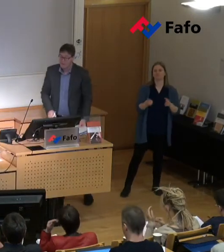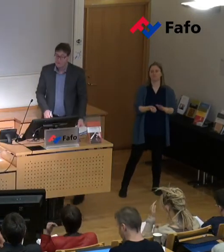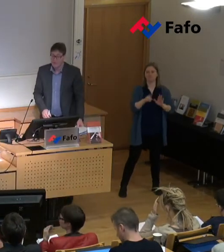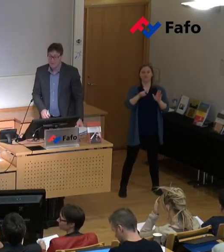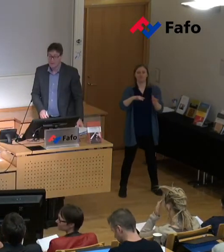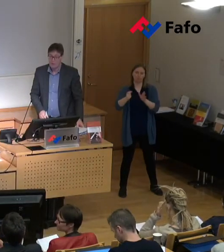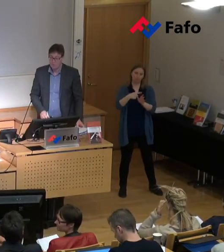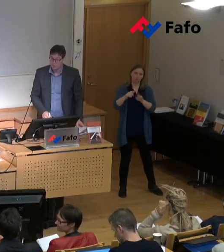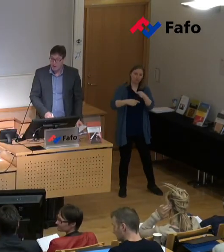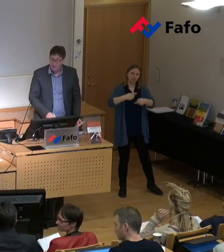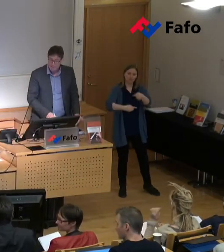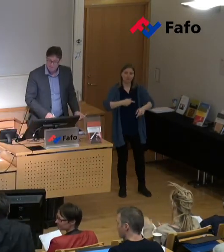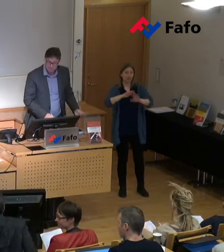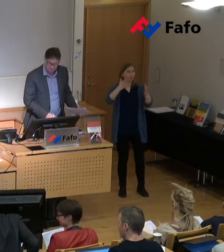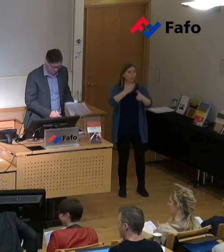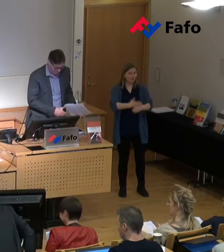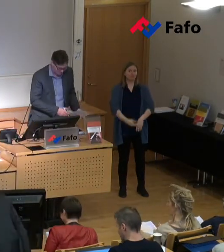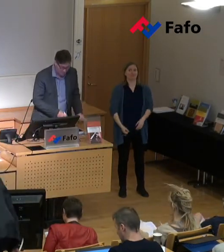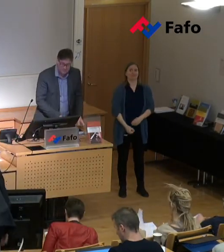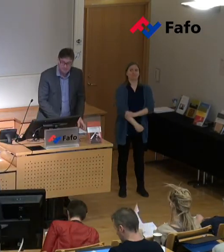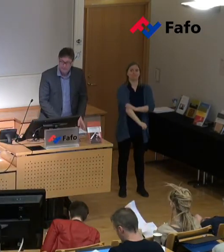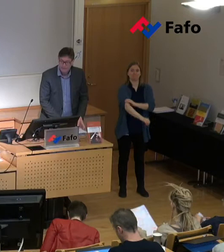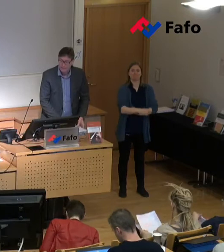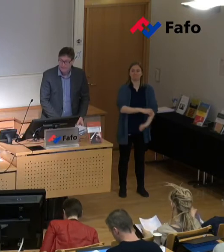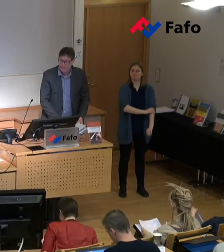Går vi raskt videre til Husbanken.